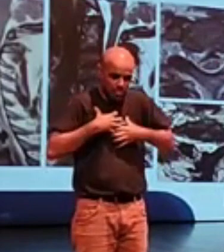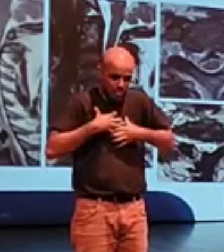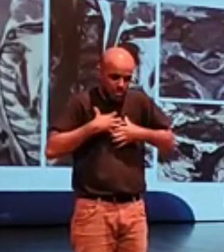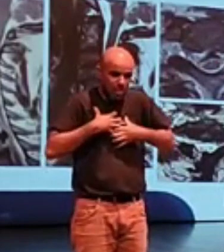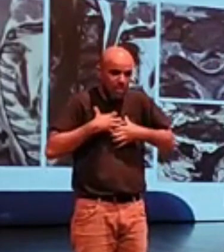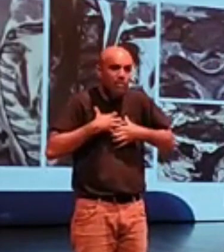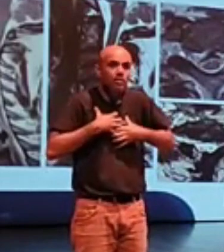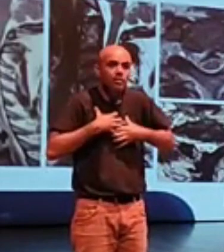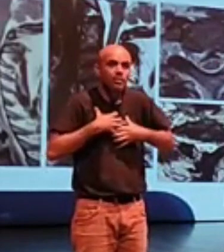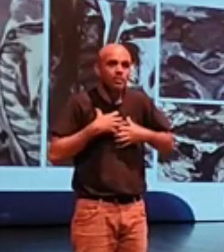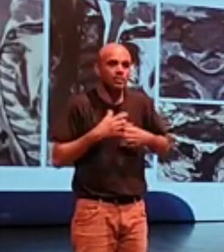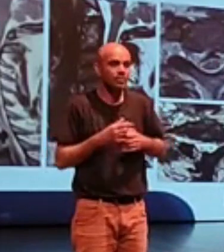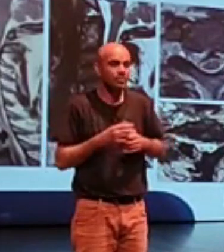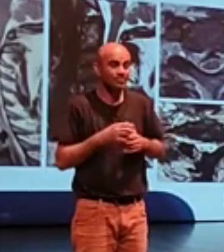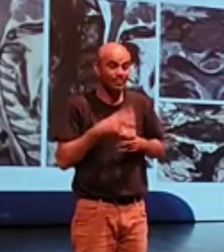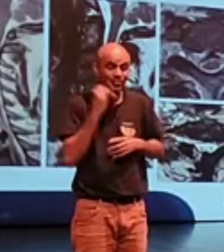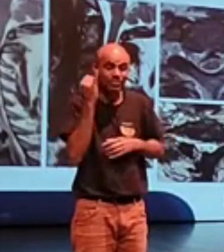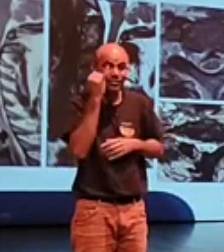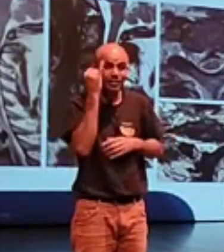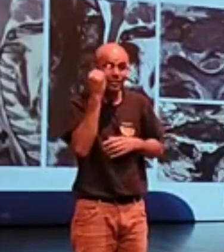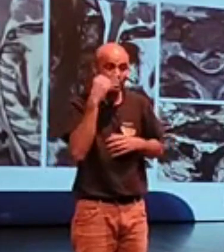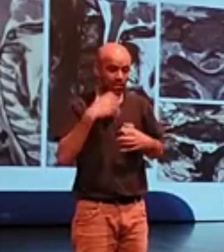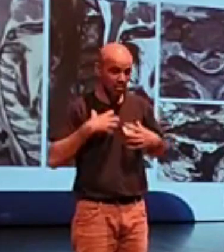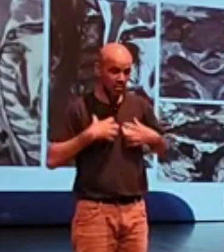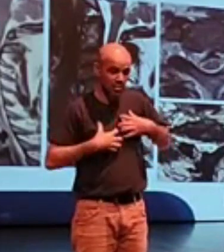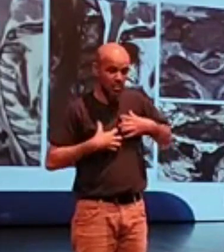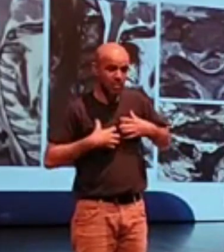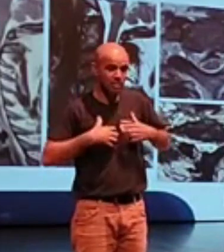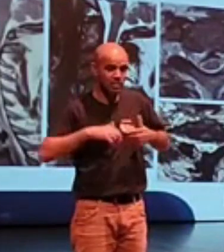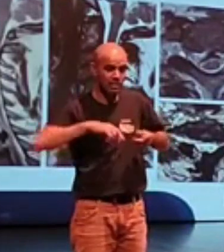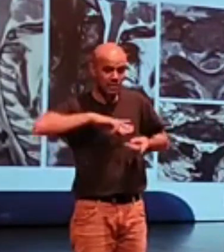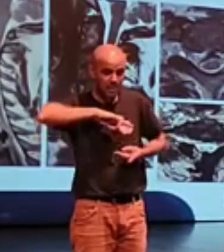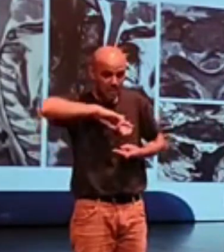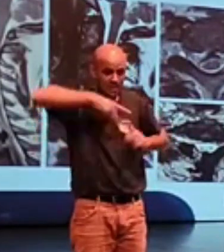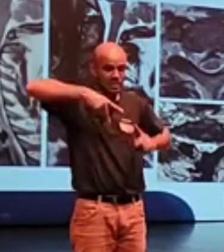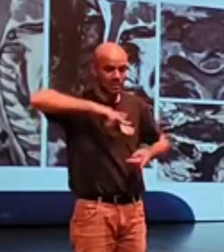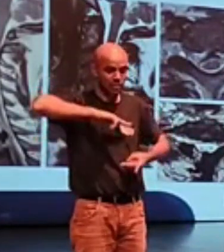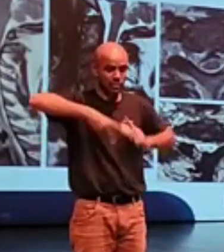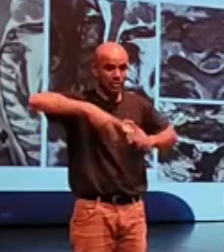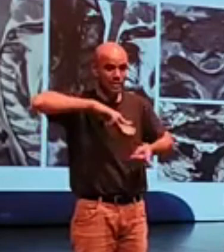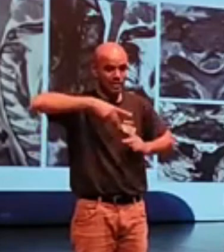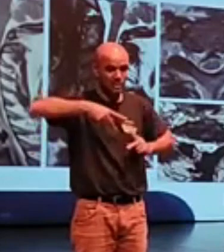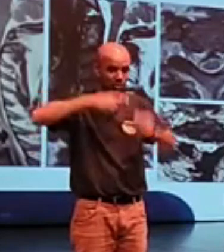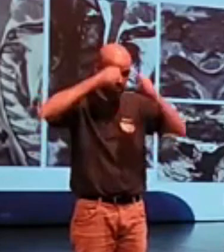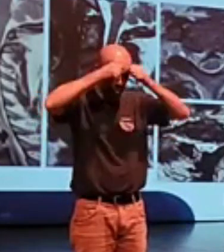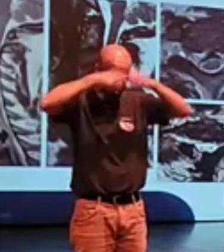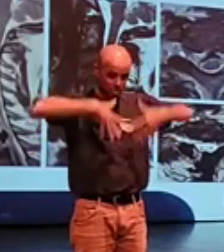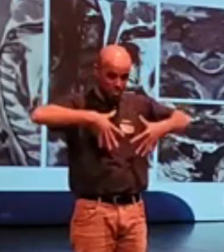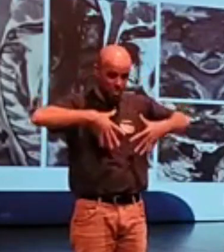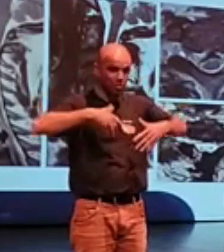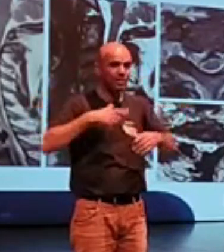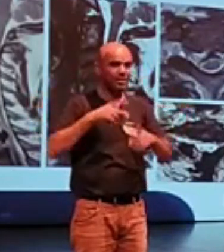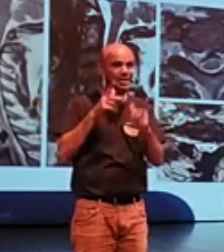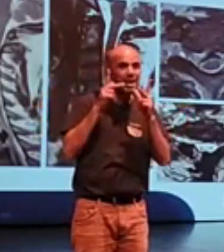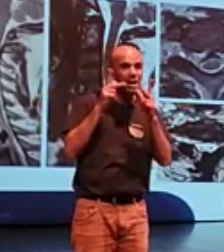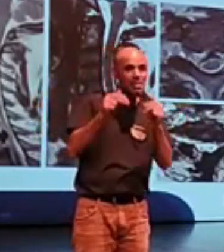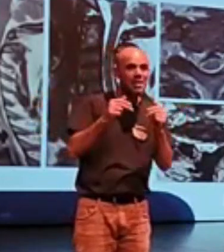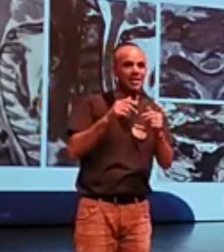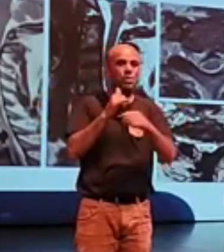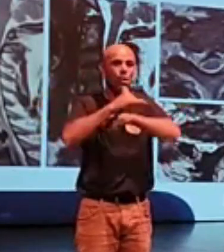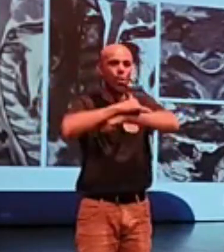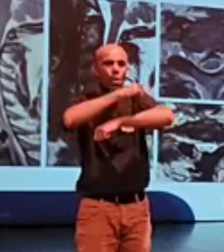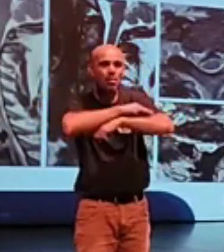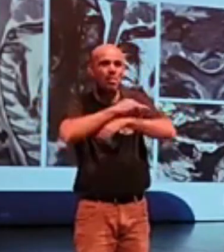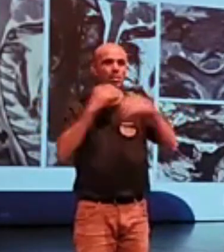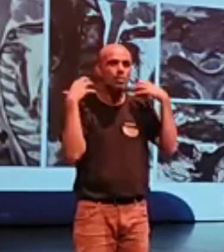que é alta, importante, com alteração neurológica. Foi proposto por alguns colegas, como é um paciente daqueles obesos que não tem pescoço, o externo